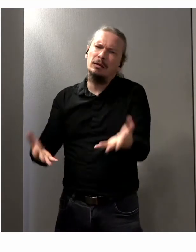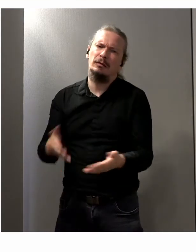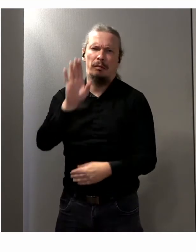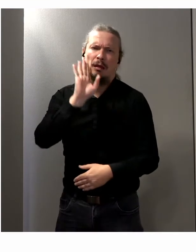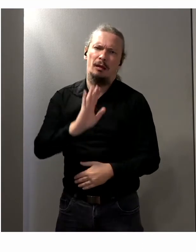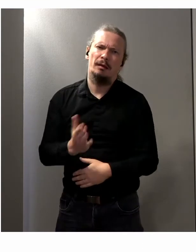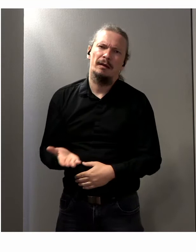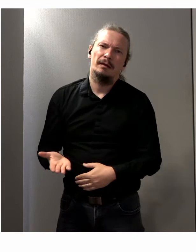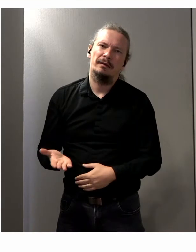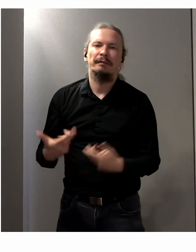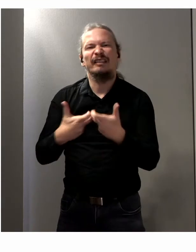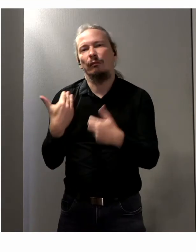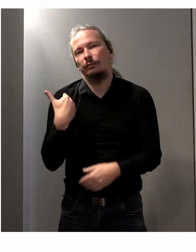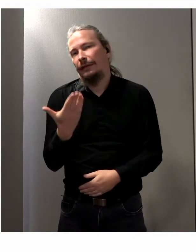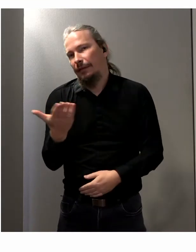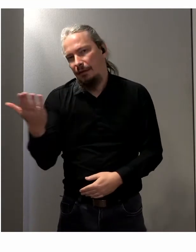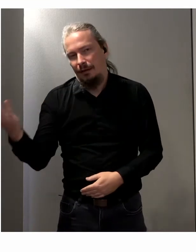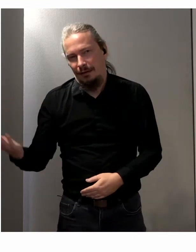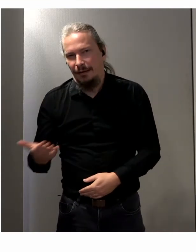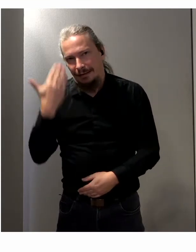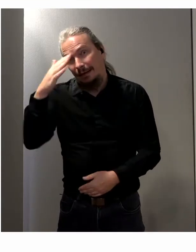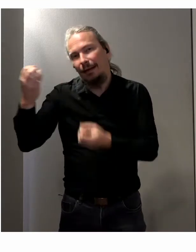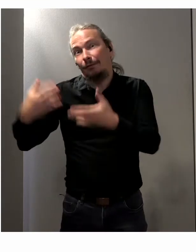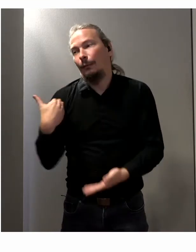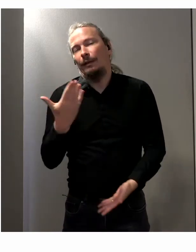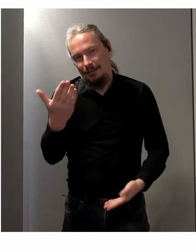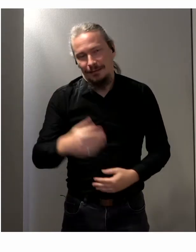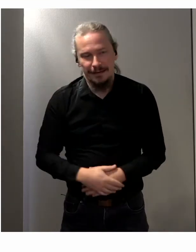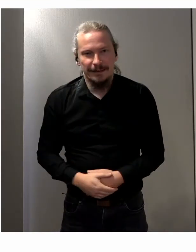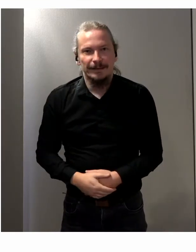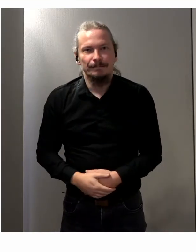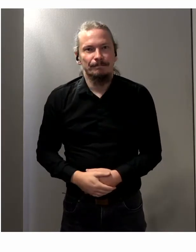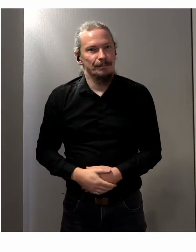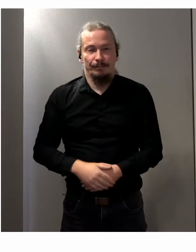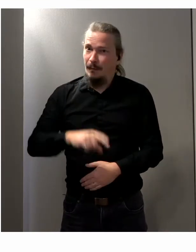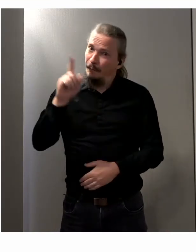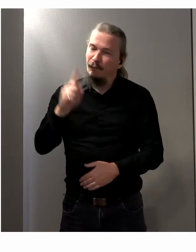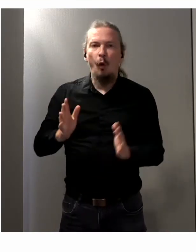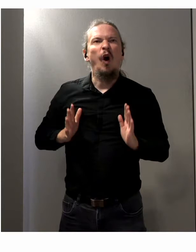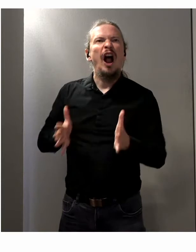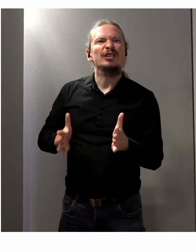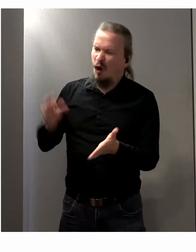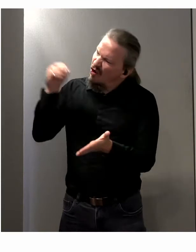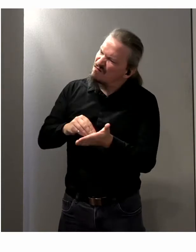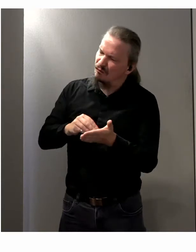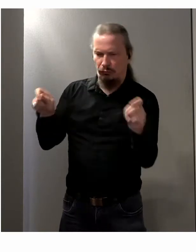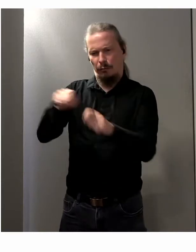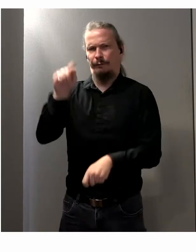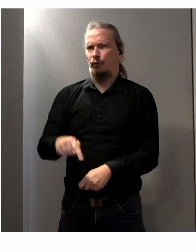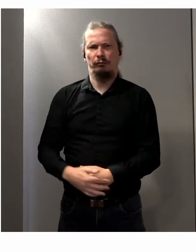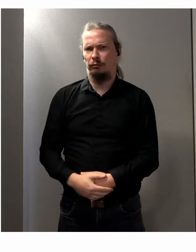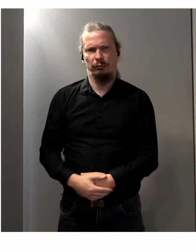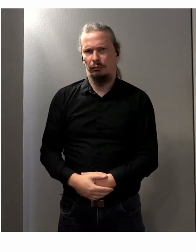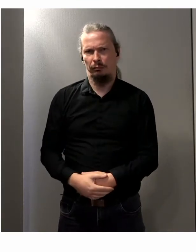je veux faire un exemple pour rester dans l'actualité. Il faut respecter nos engagements. Or,